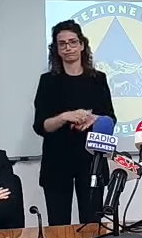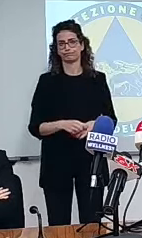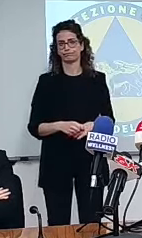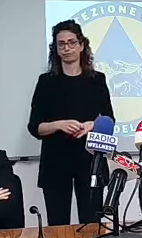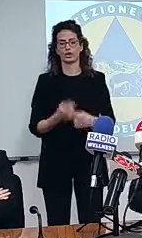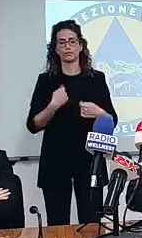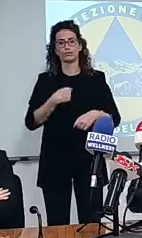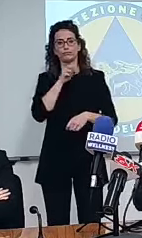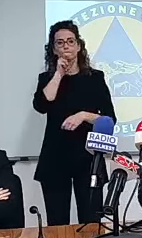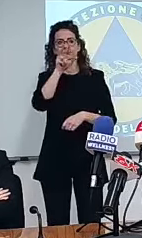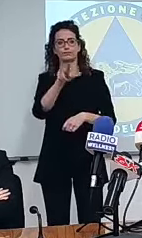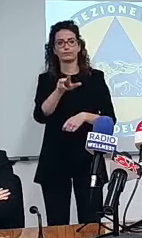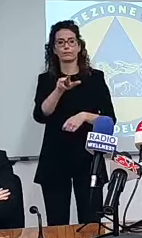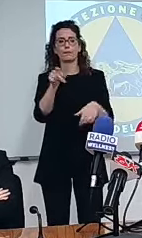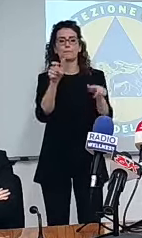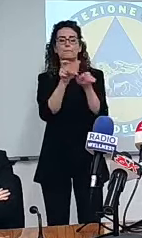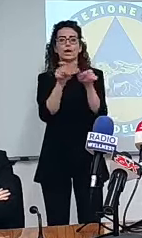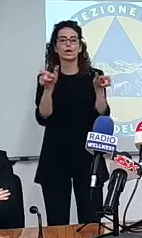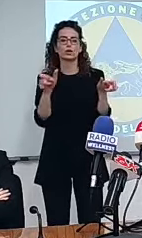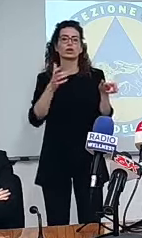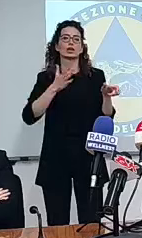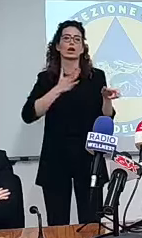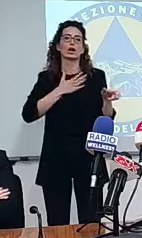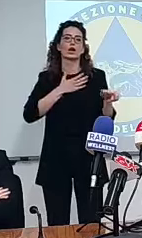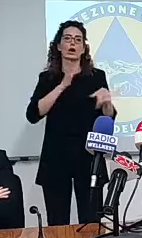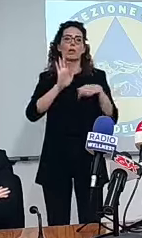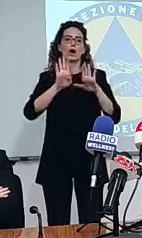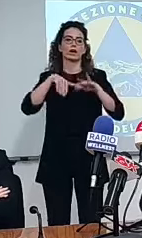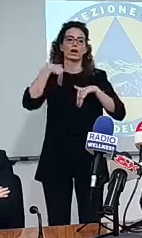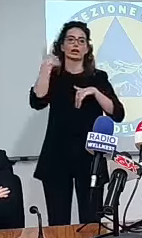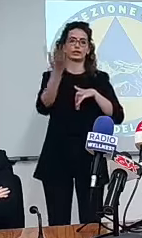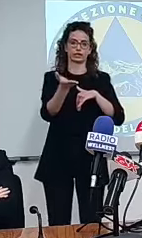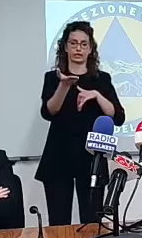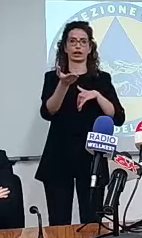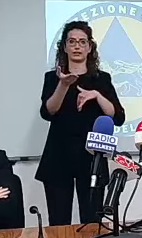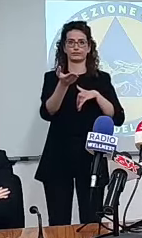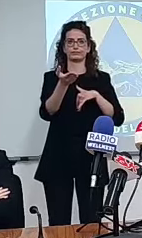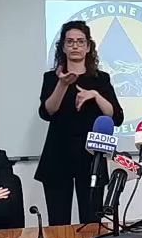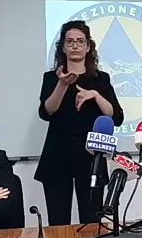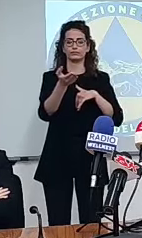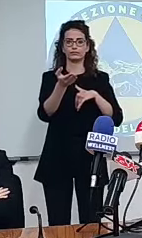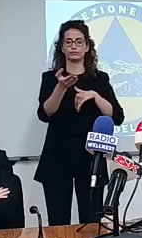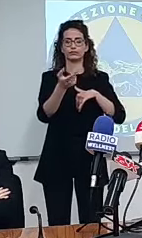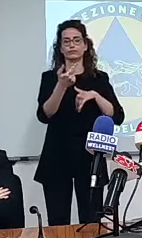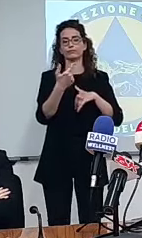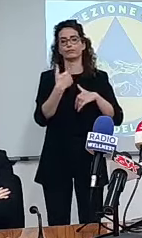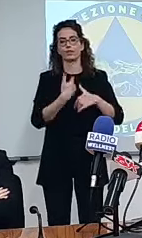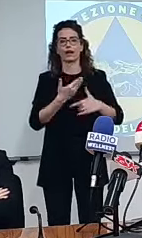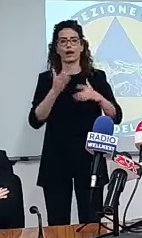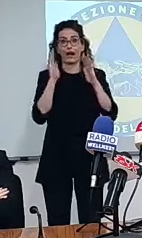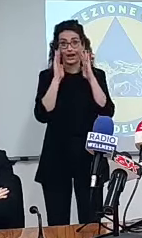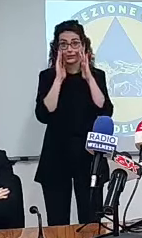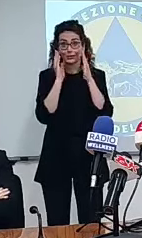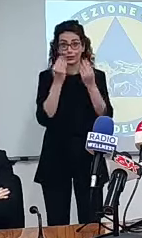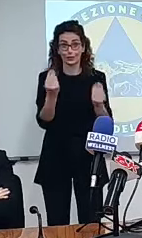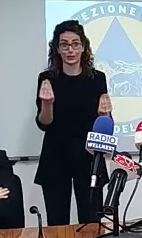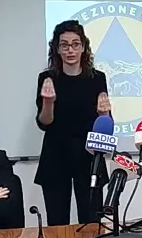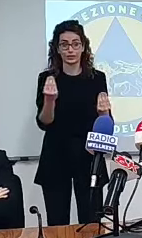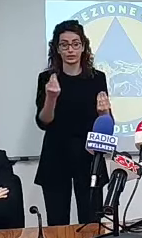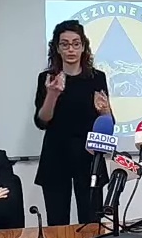Allora faccio un appello a tutti coloro che hanno più di 40 anni, dai 40 anni in su, di dire attenzione ragazzi,